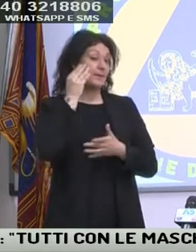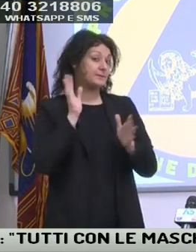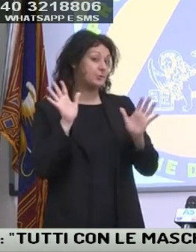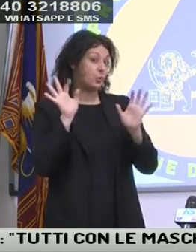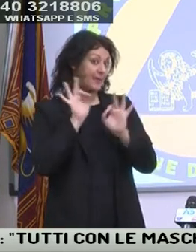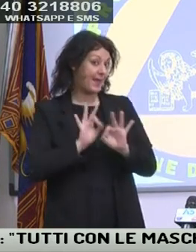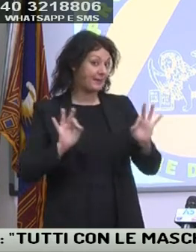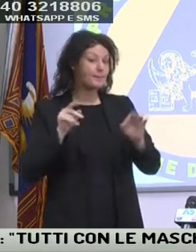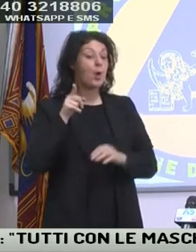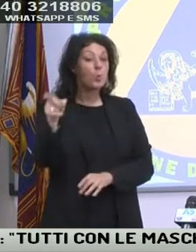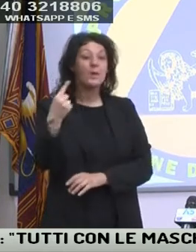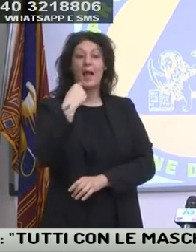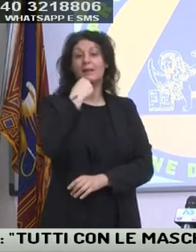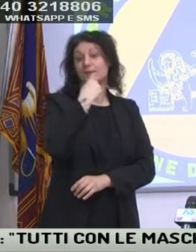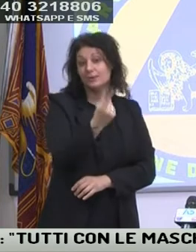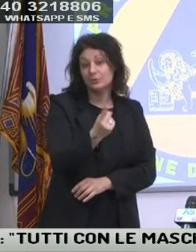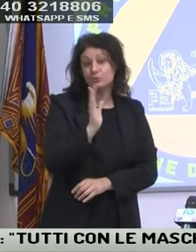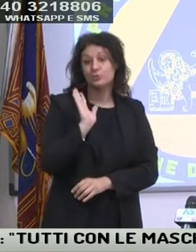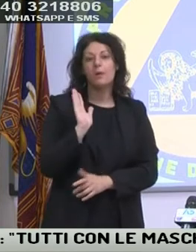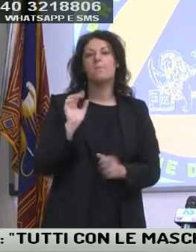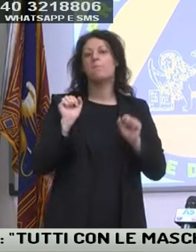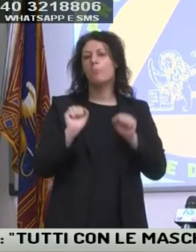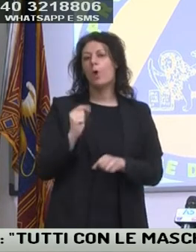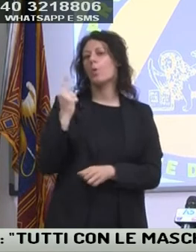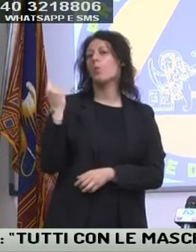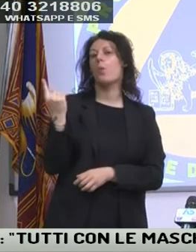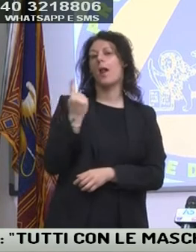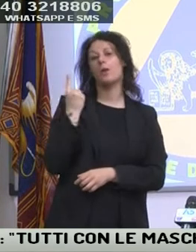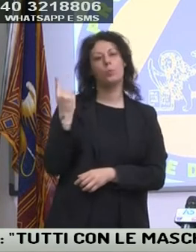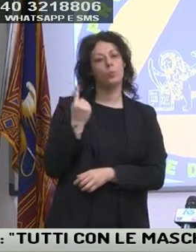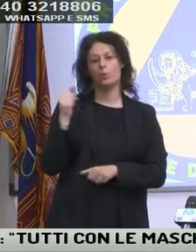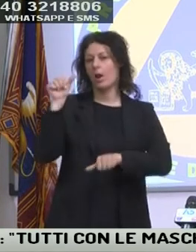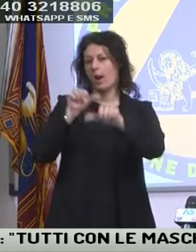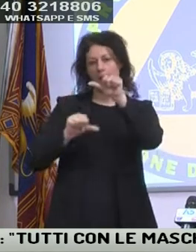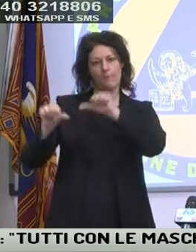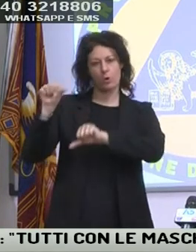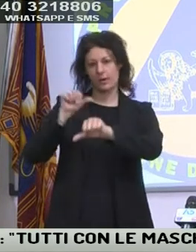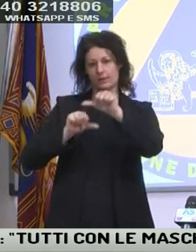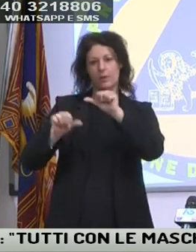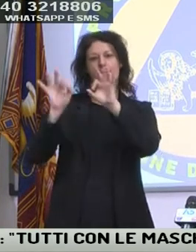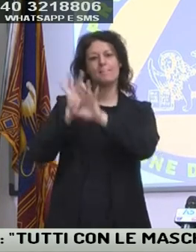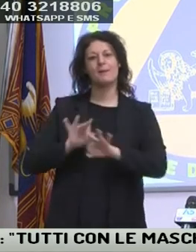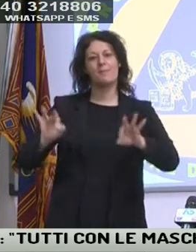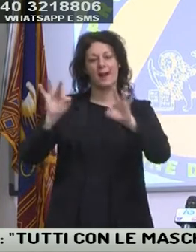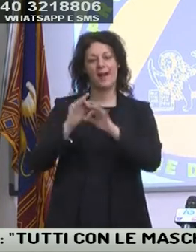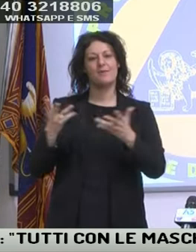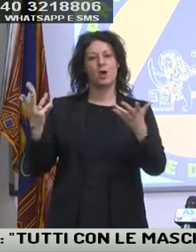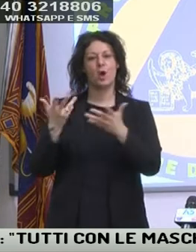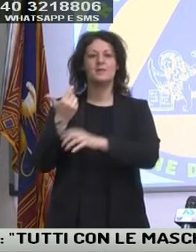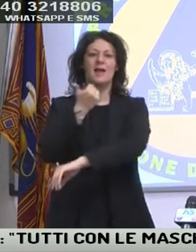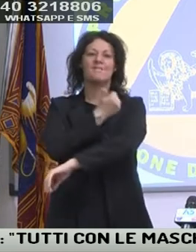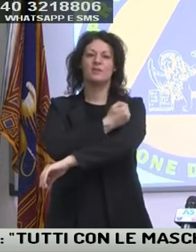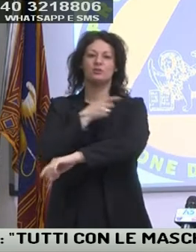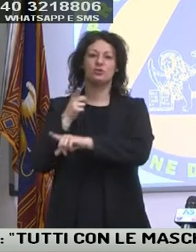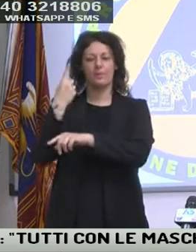tentato, lo dice lui, di tentare di produrre il famoso vaccino dell'AIDS che non si riesce a produrre, quindi usandolo